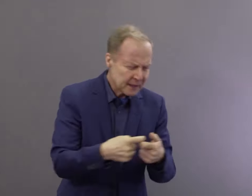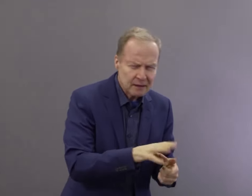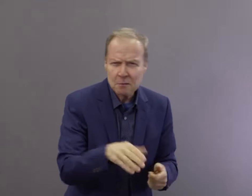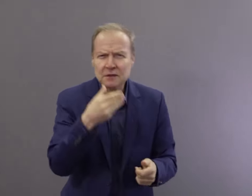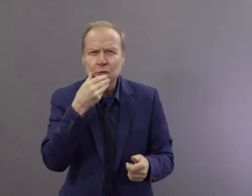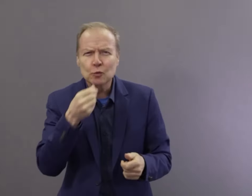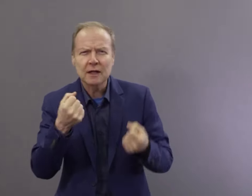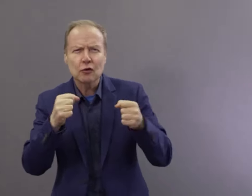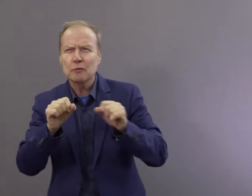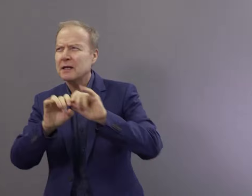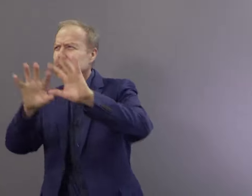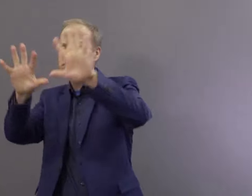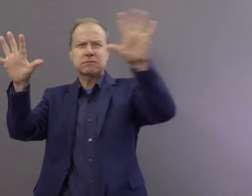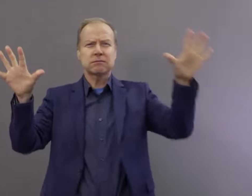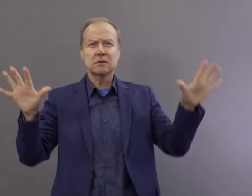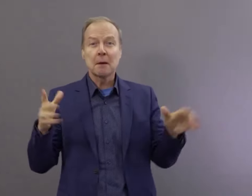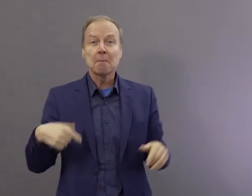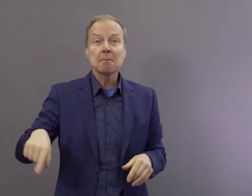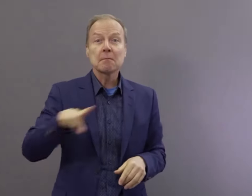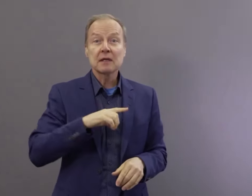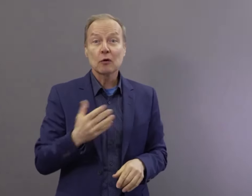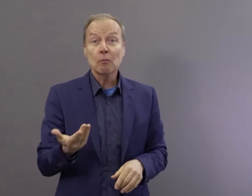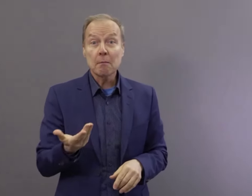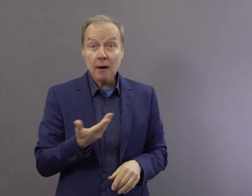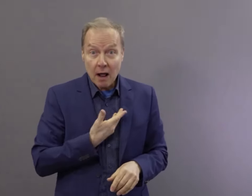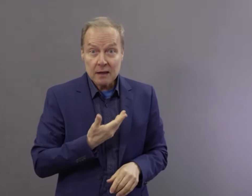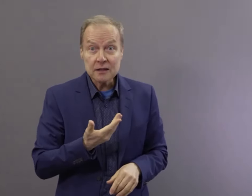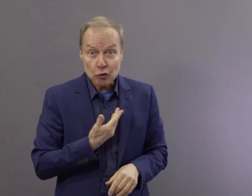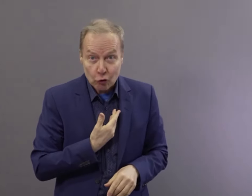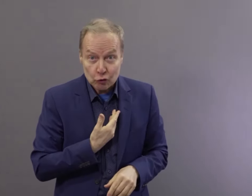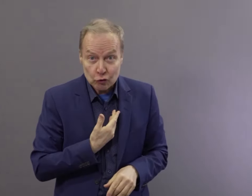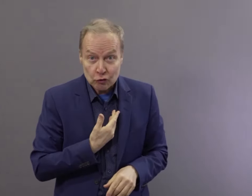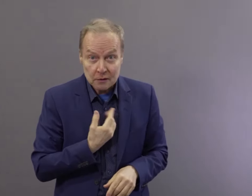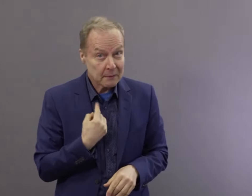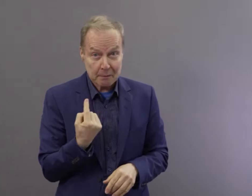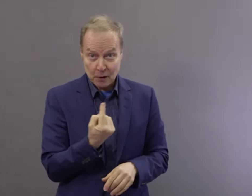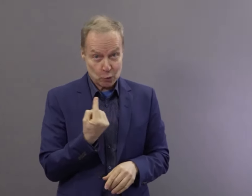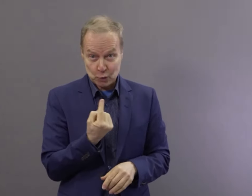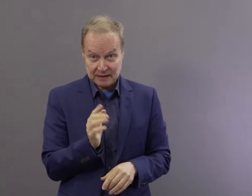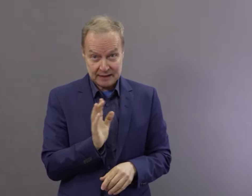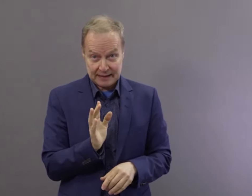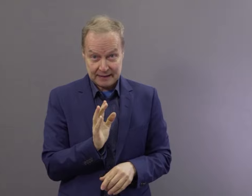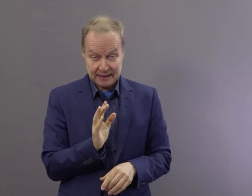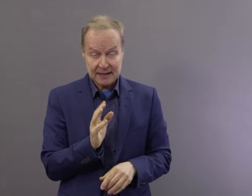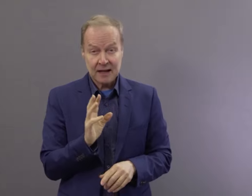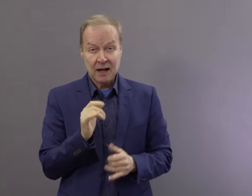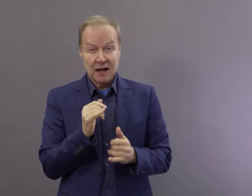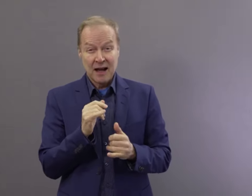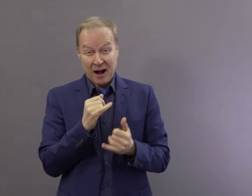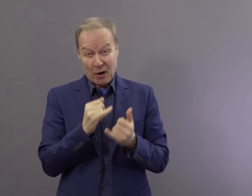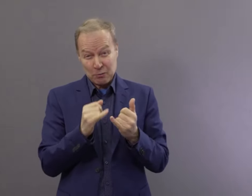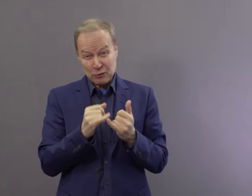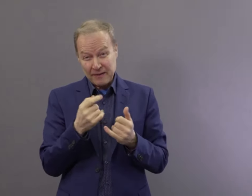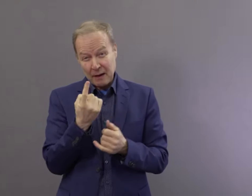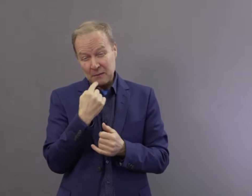elinvoimaiseksi jälleen täällä Suomessa. Ja kun me katsotaan koko sitä toimintaa, mikä meillä on lapsille ja nuorille, niin tämäkin päivä kertoo siitä, että tätä